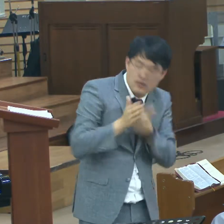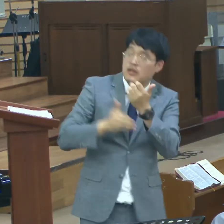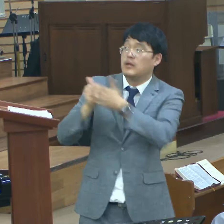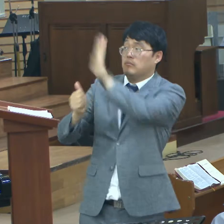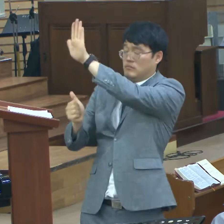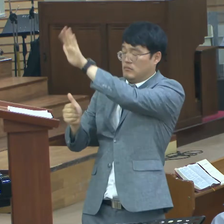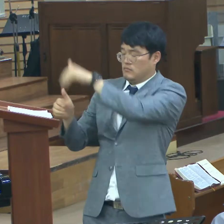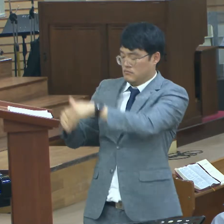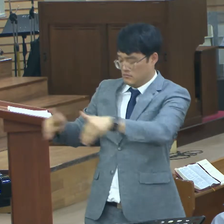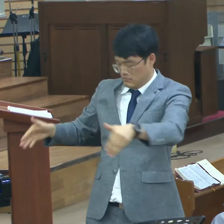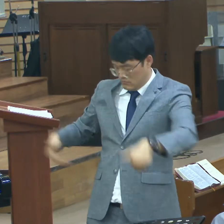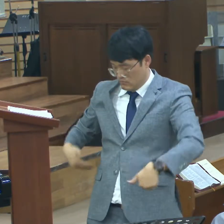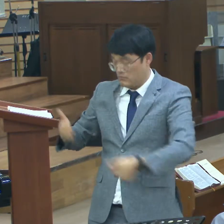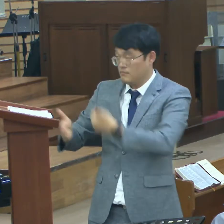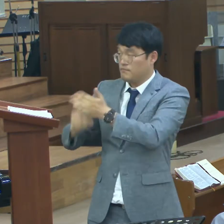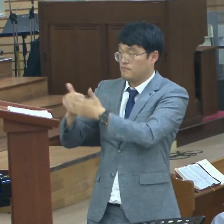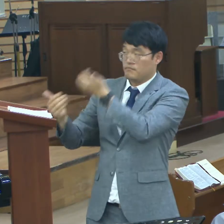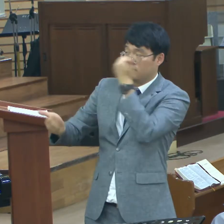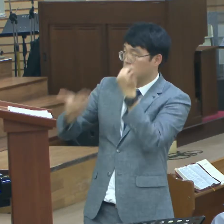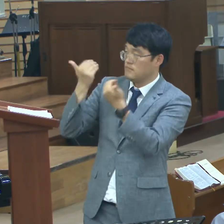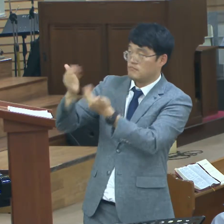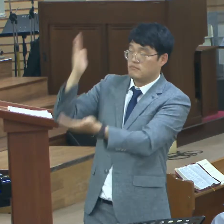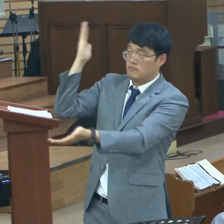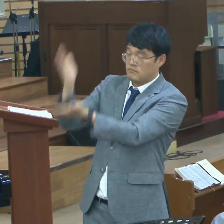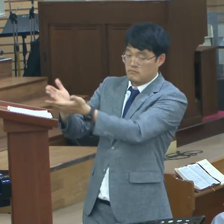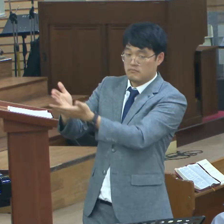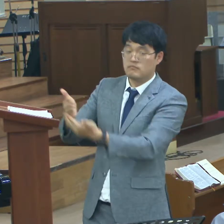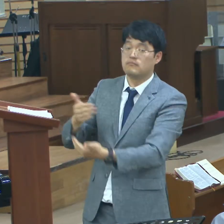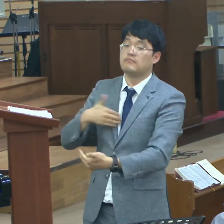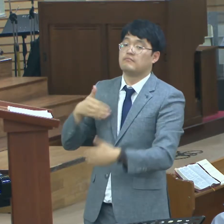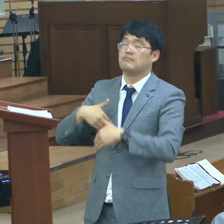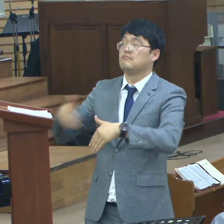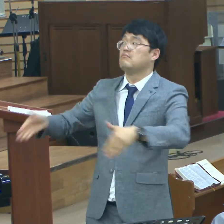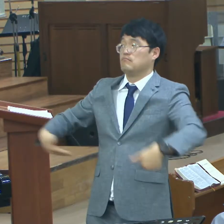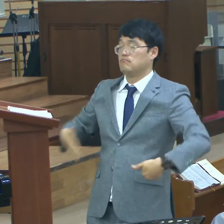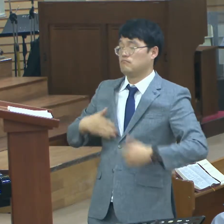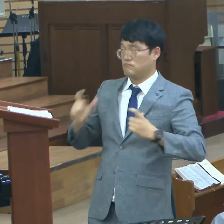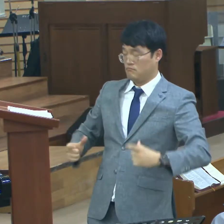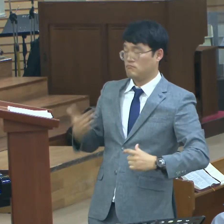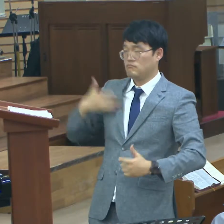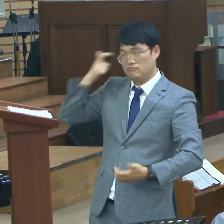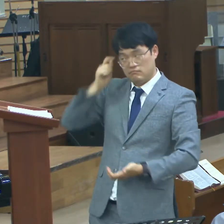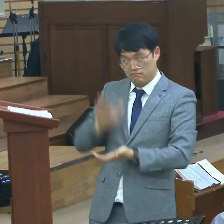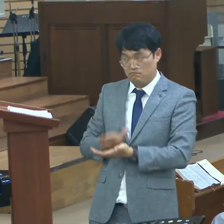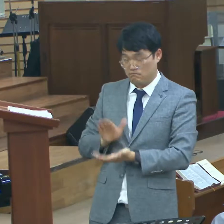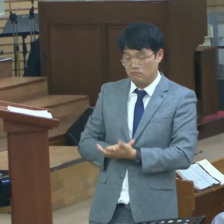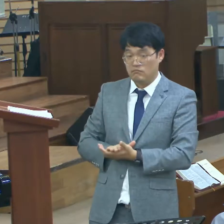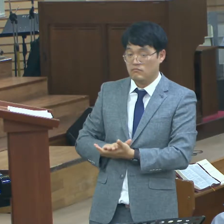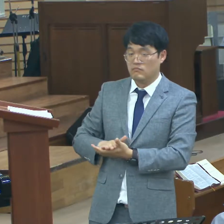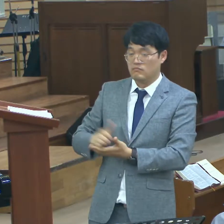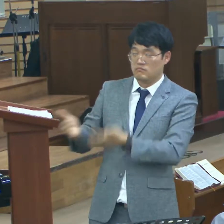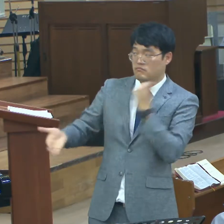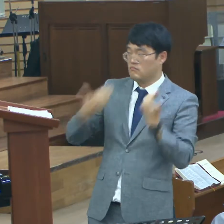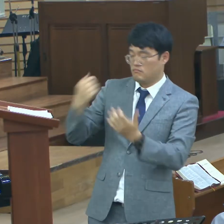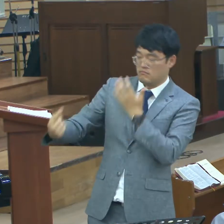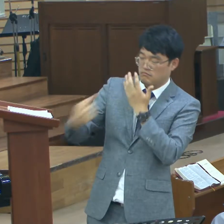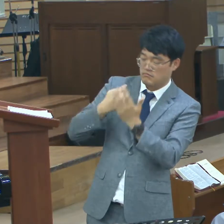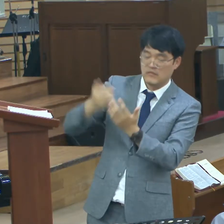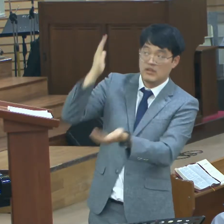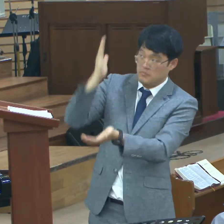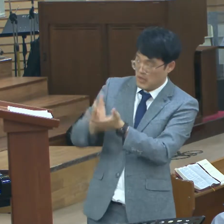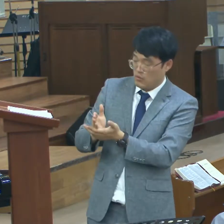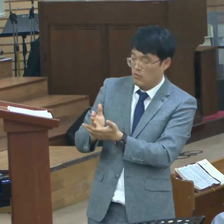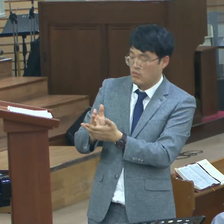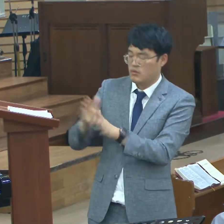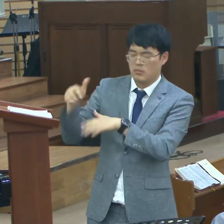마세요. 요거는 제 영역이에요. 제가 알아서 합니다. 알아도 안착하지 마시고